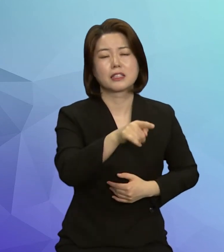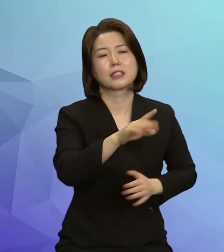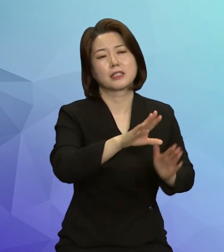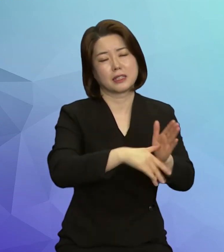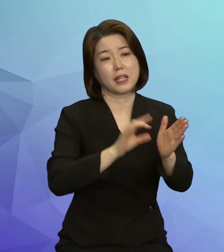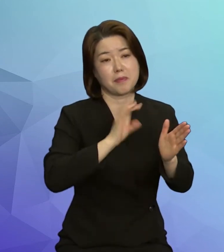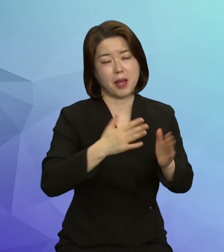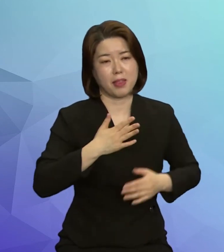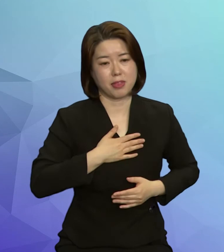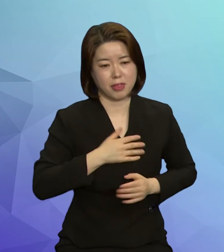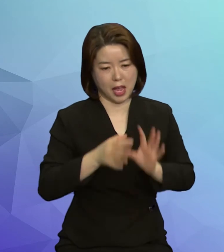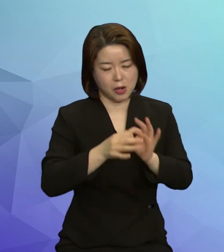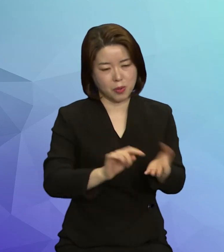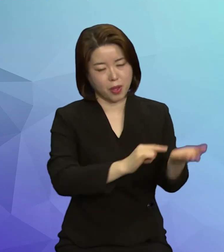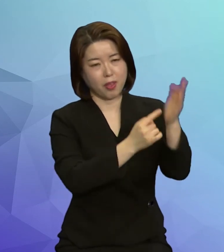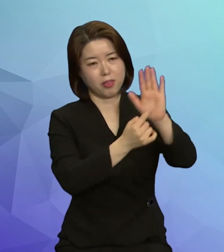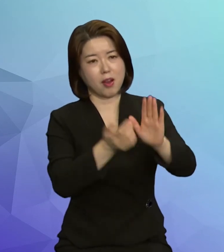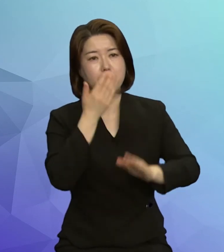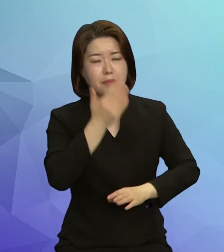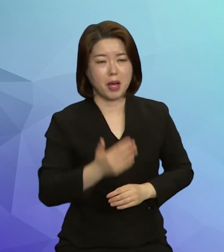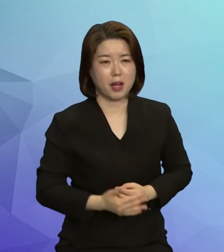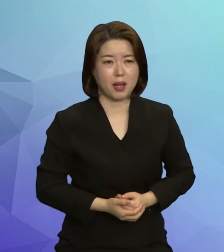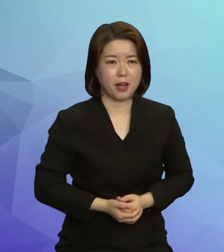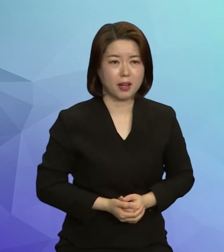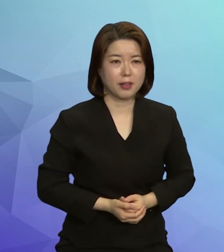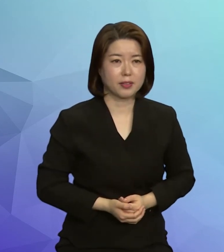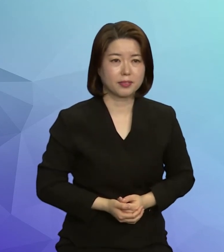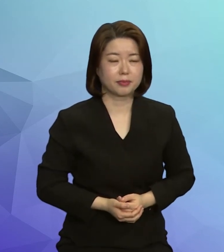그때만 예수님이 나를 통해 드러나세요.